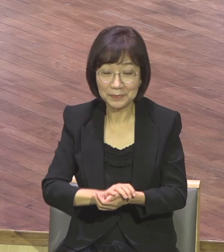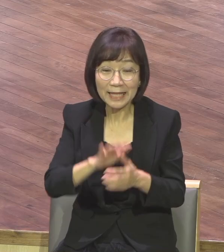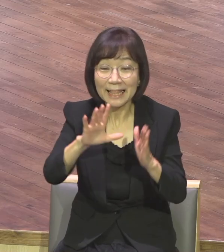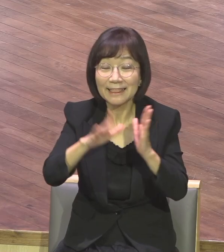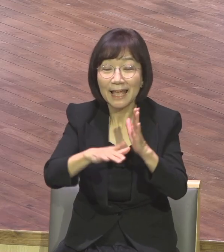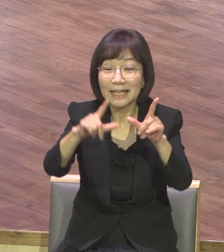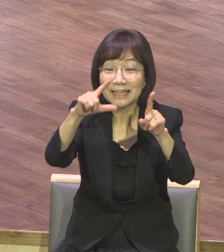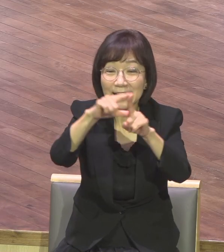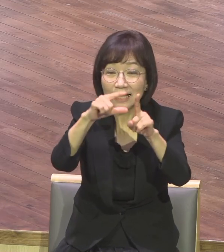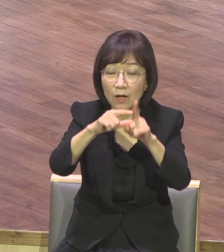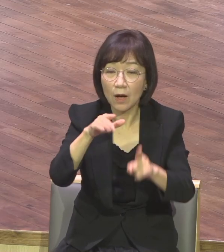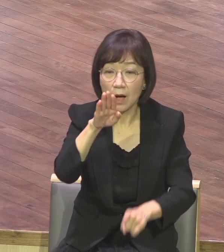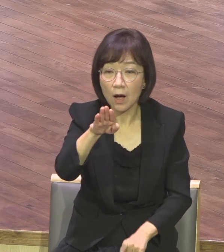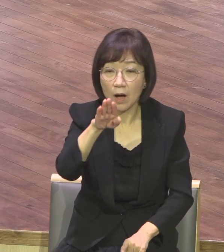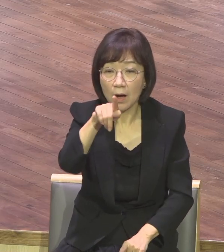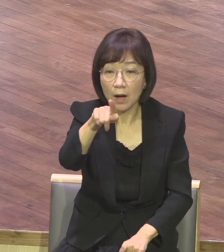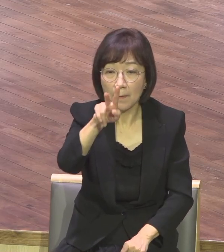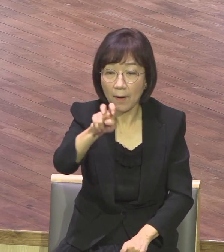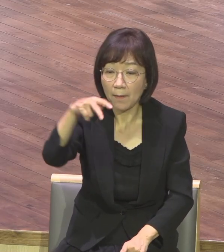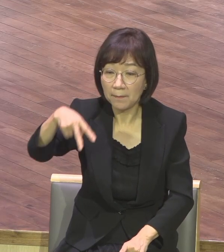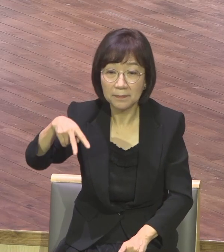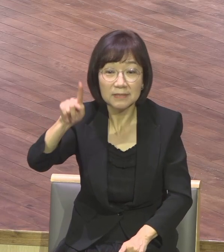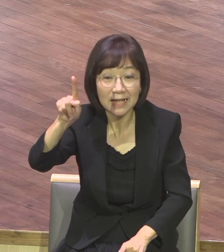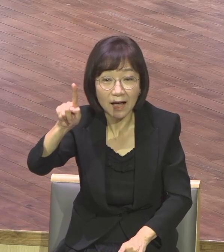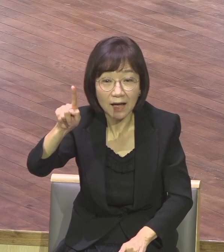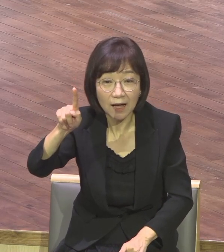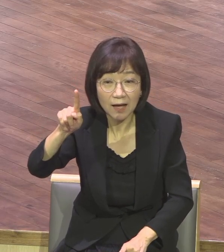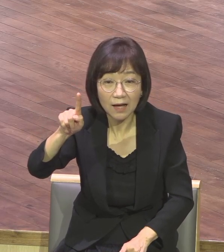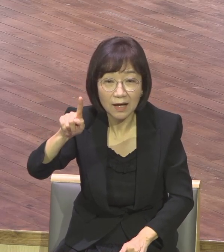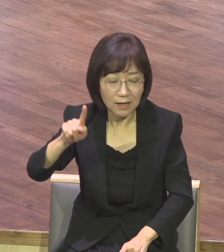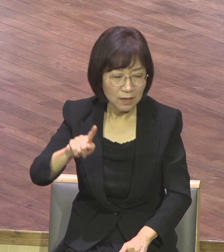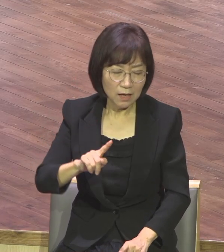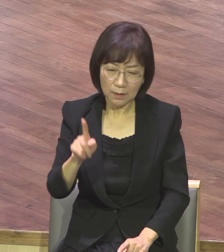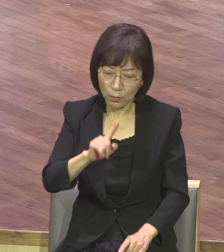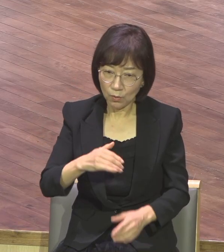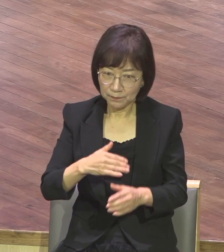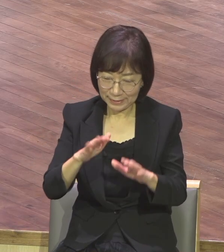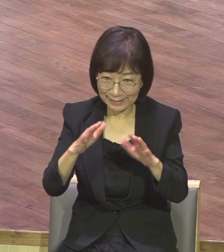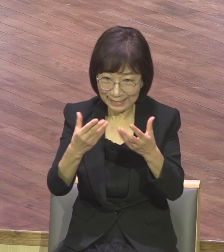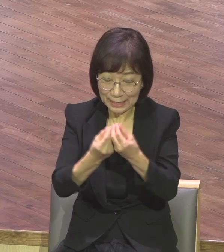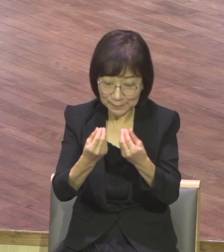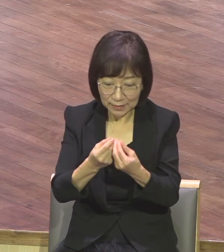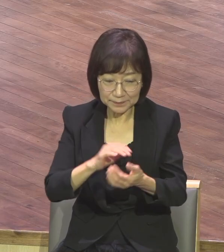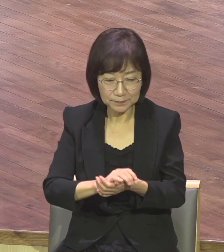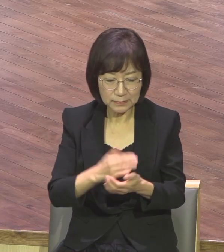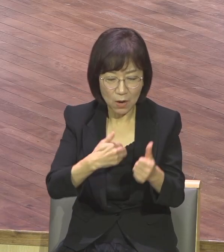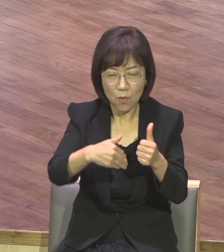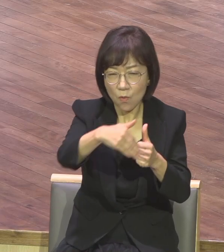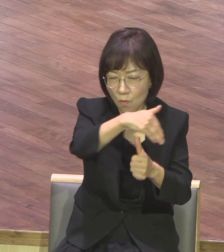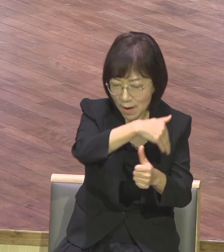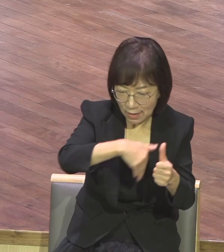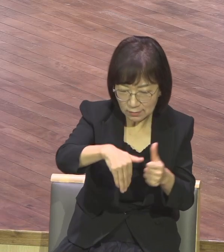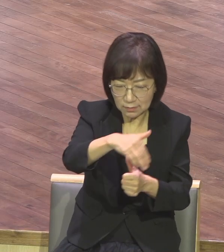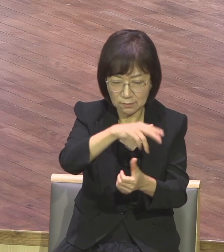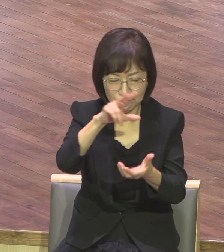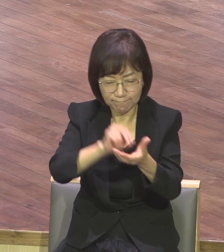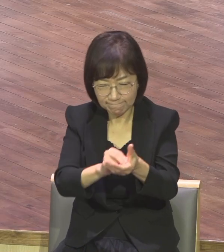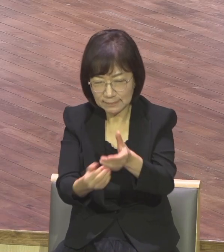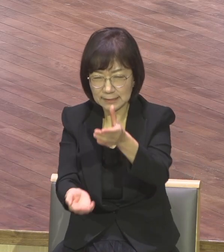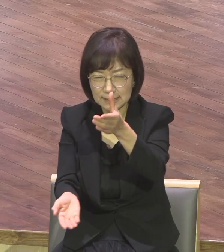단어입니다. 범사. 범사란 말은요 모든 환경, 모든 상황, 모든